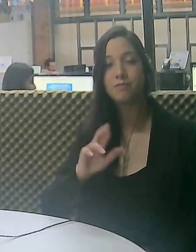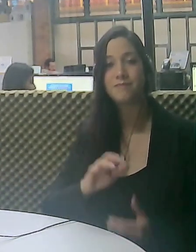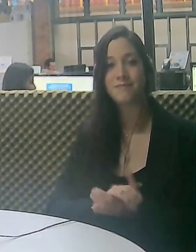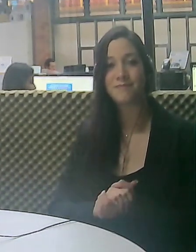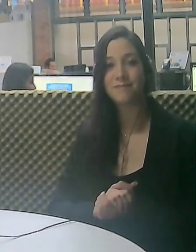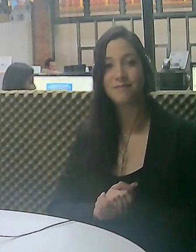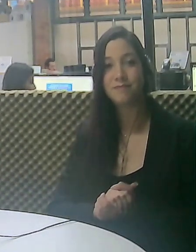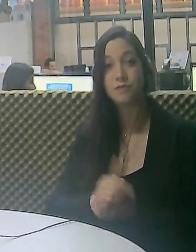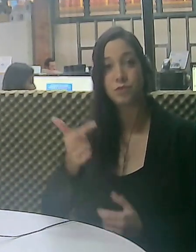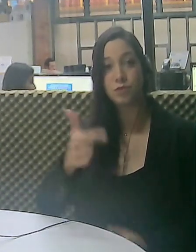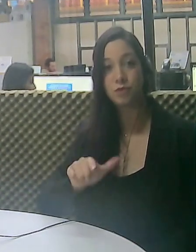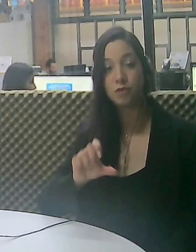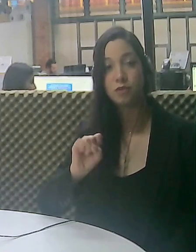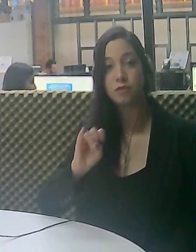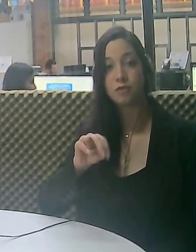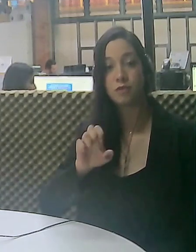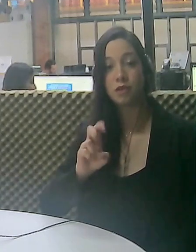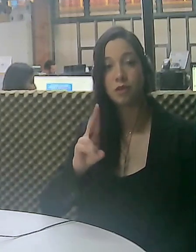cineud.uberlândia.mg.gov.br. Repetindo,